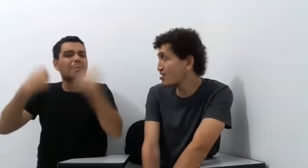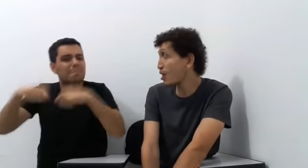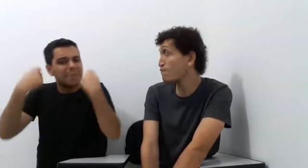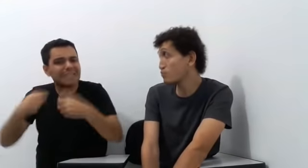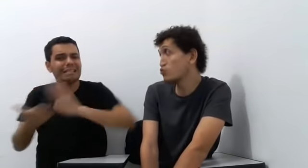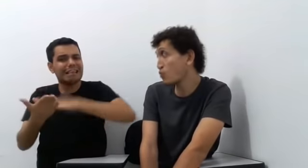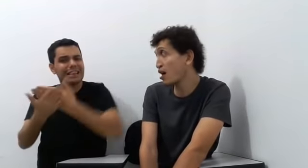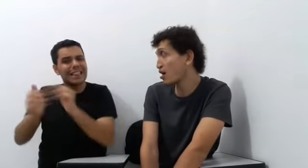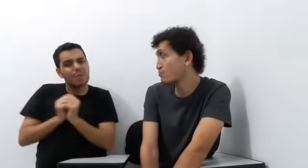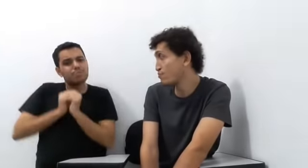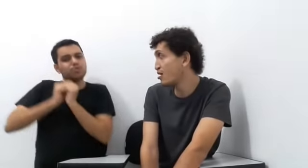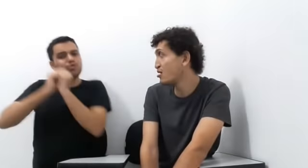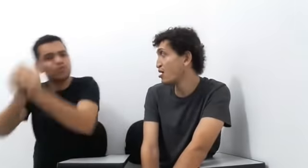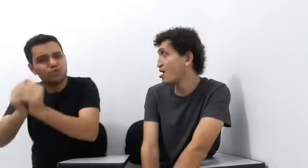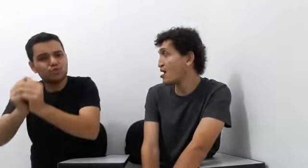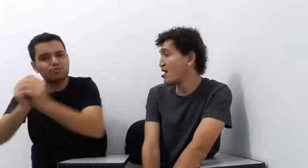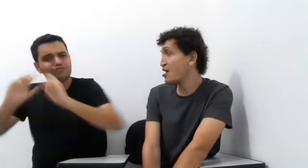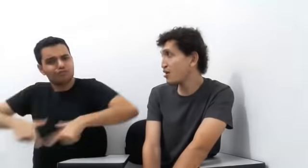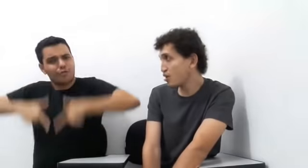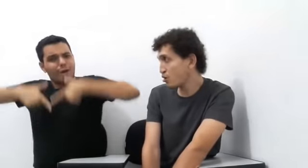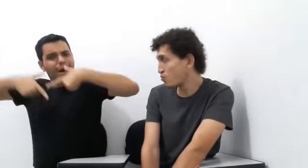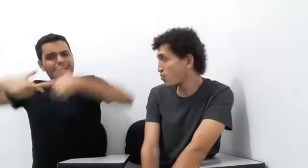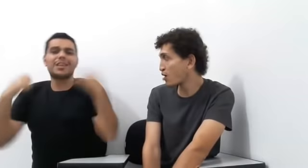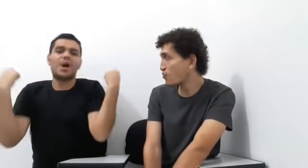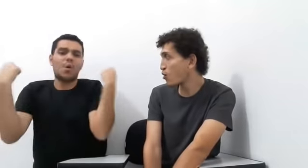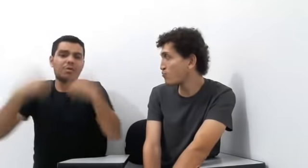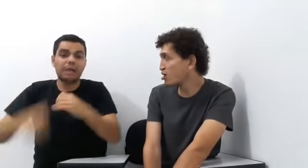ela funcionar, né? Eu, atualmente